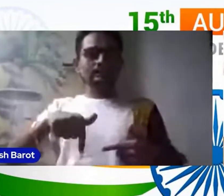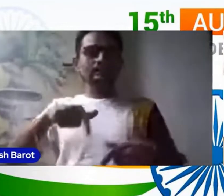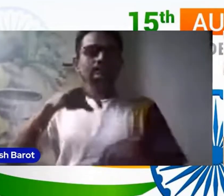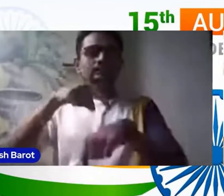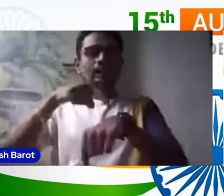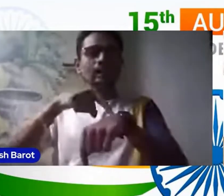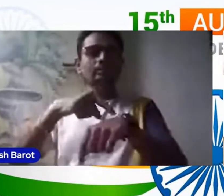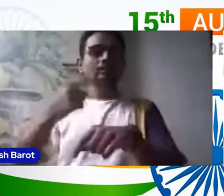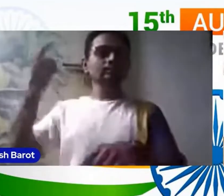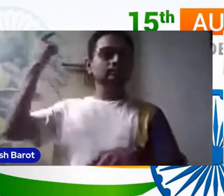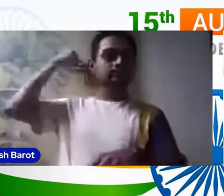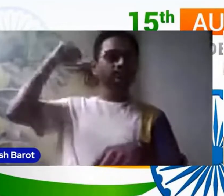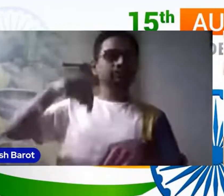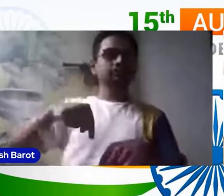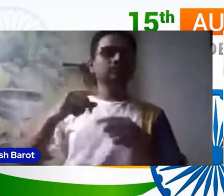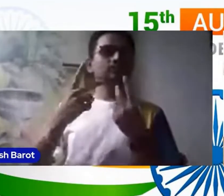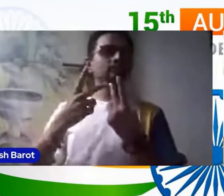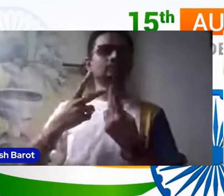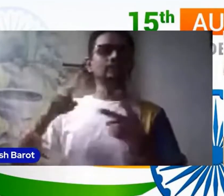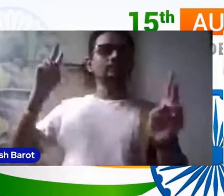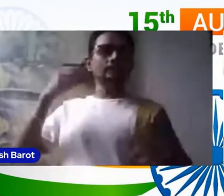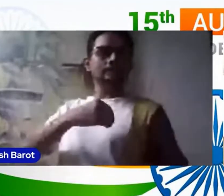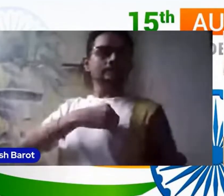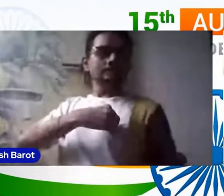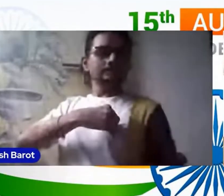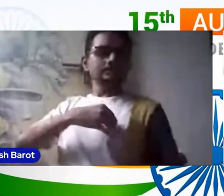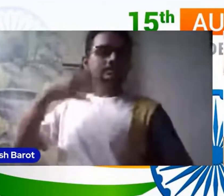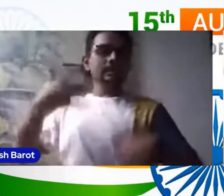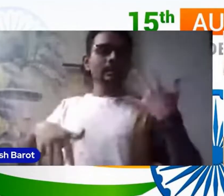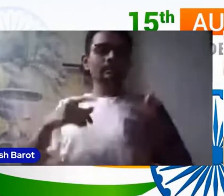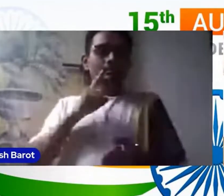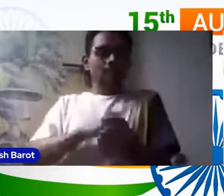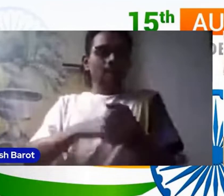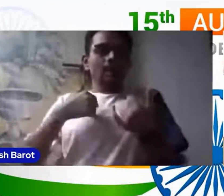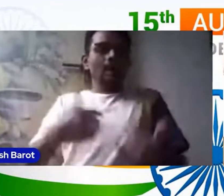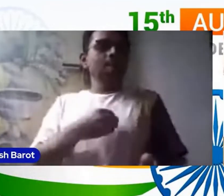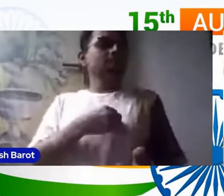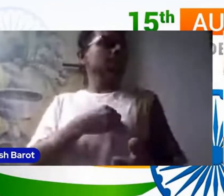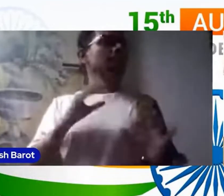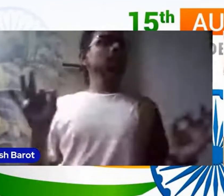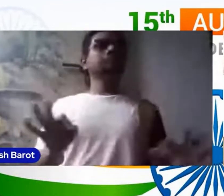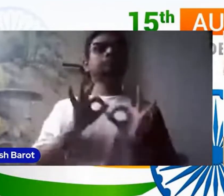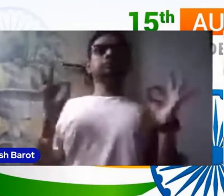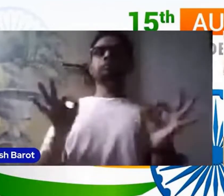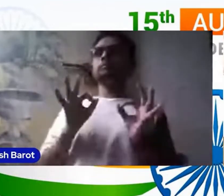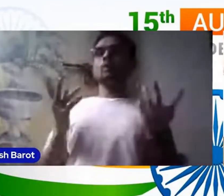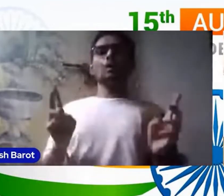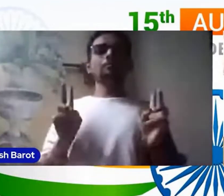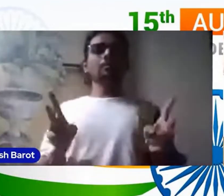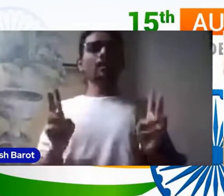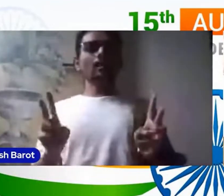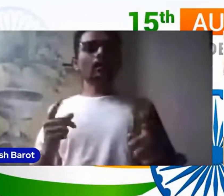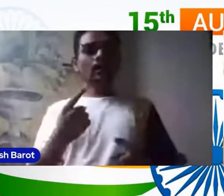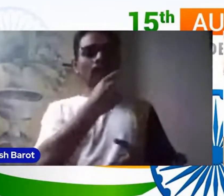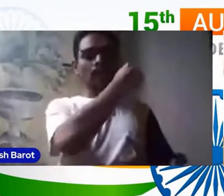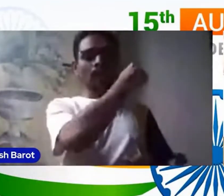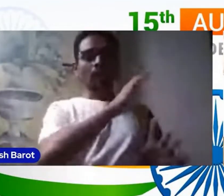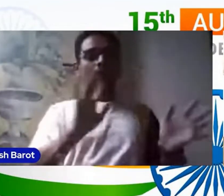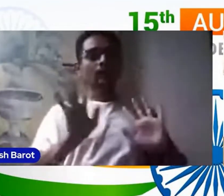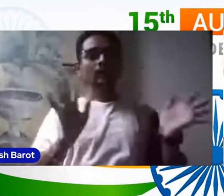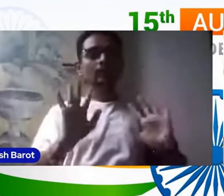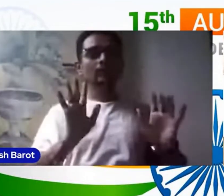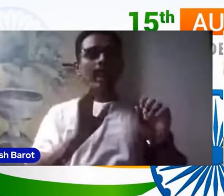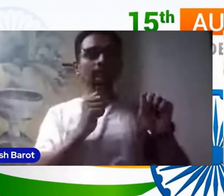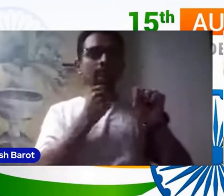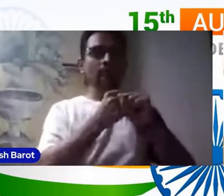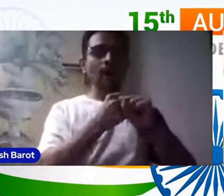लिए हम जैसे भारत का पहले का जो टाइम था और अभी का जो समय बहुत अलग है। पहले कई लोग सफ़र